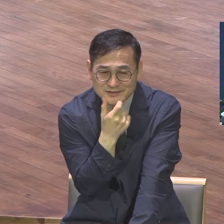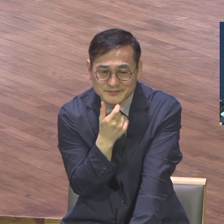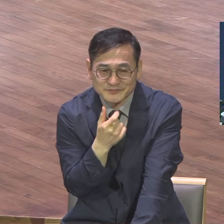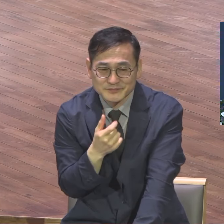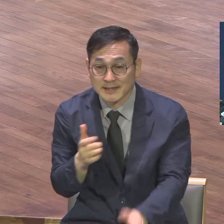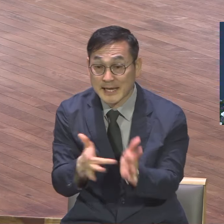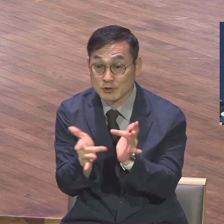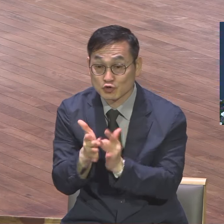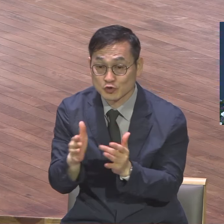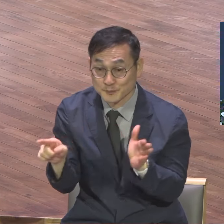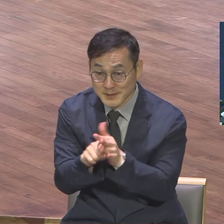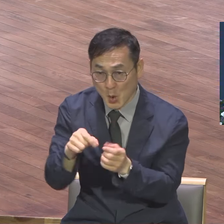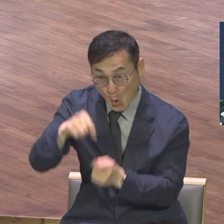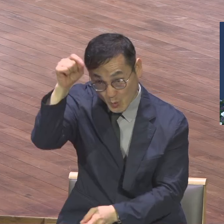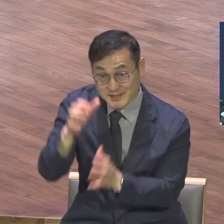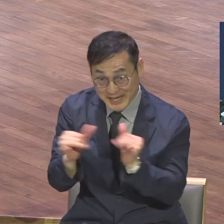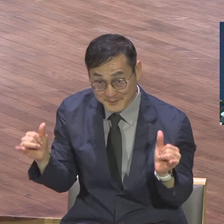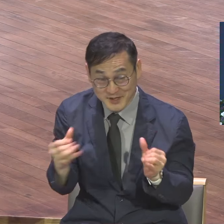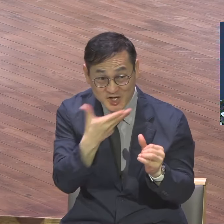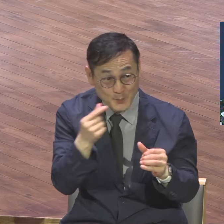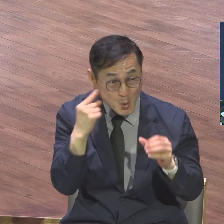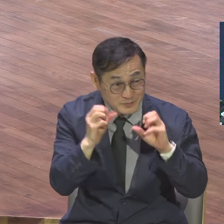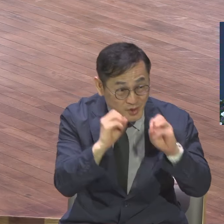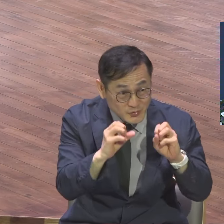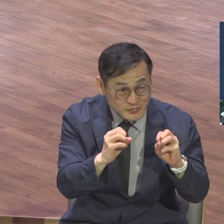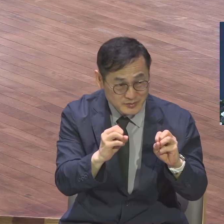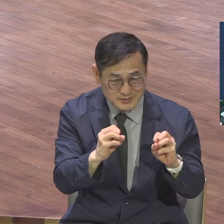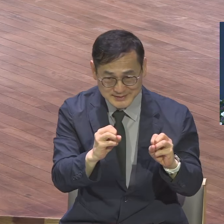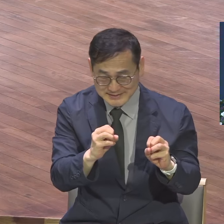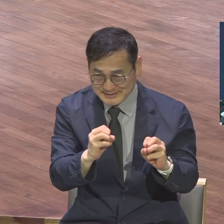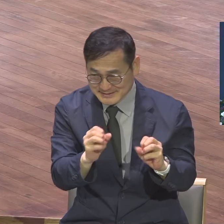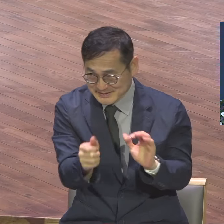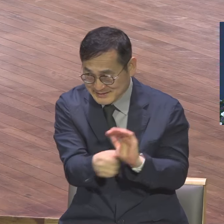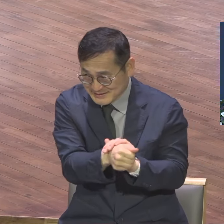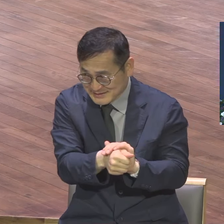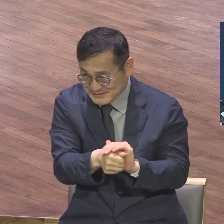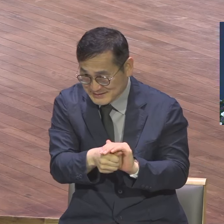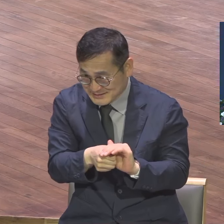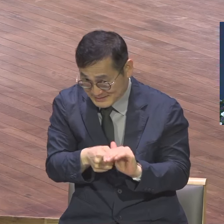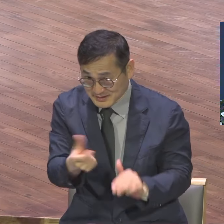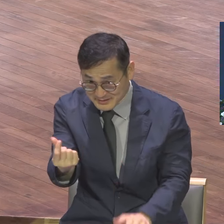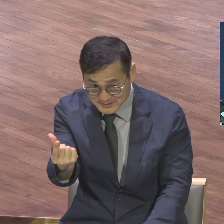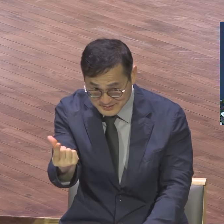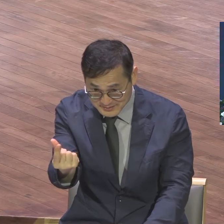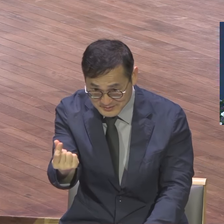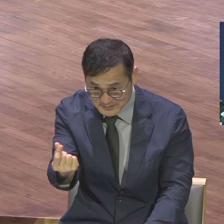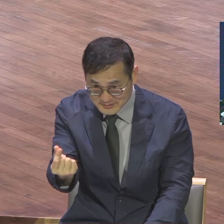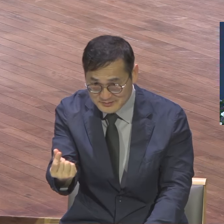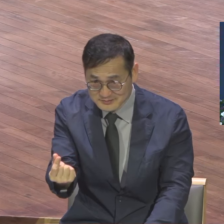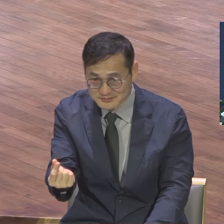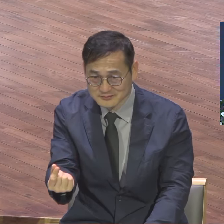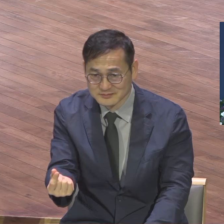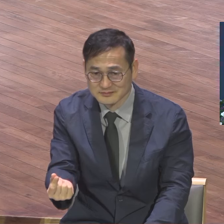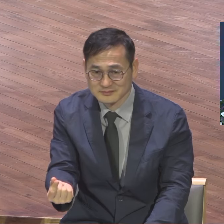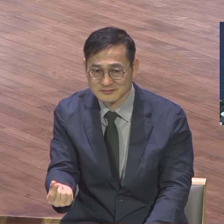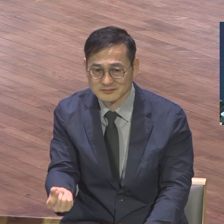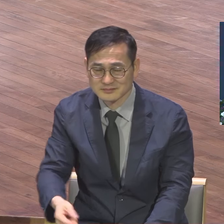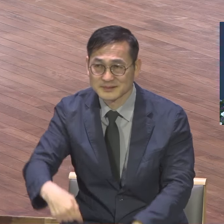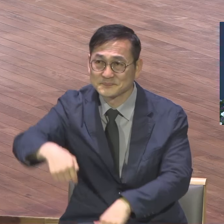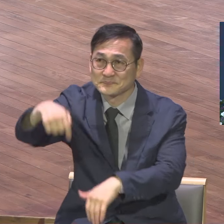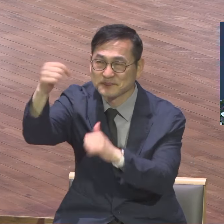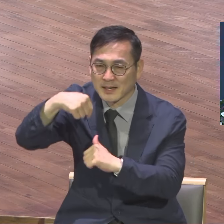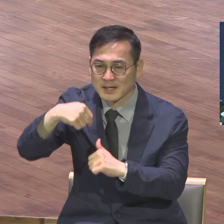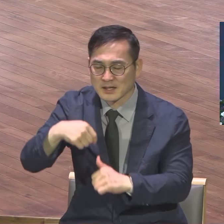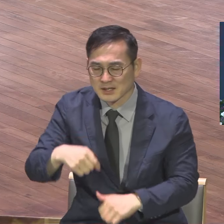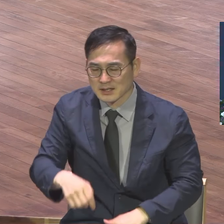믿은 사람들이 하는 게 전도 참 창피한데 이거 전도하라. 그래서 그때부터 정말 제가 살고